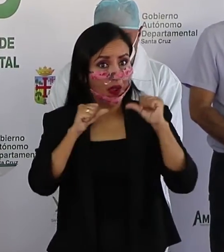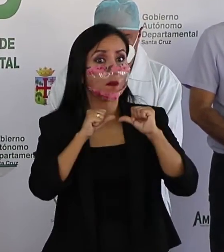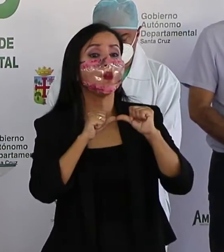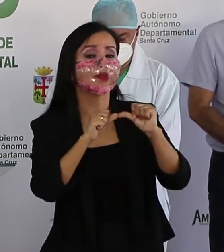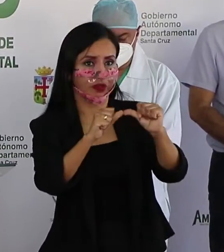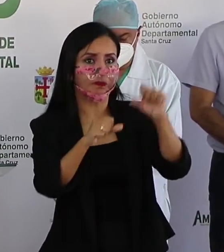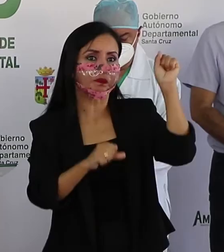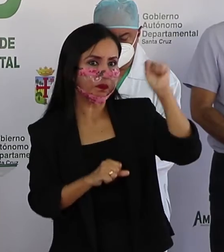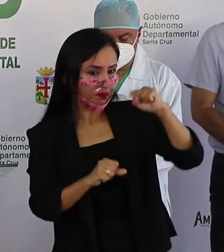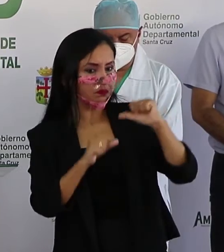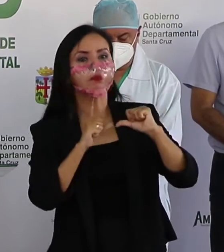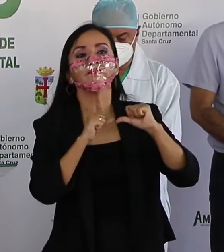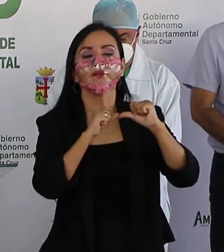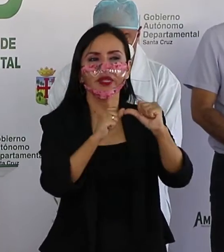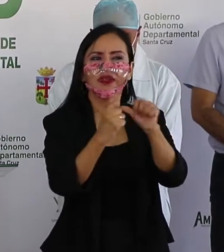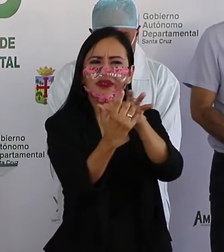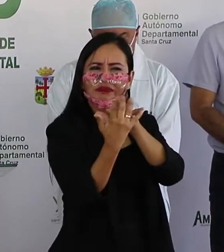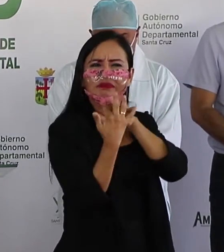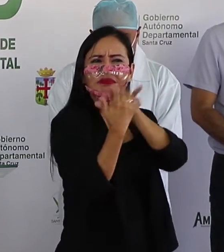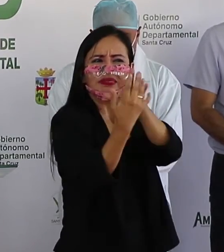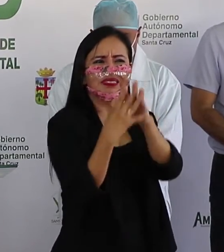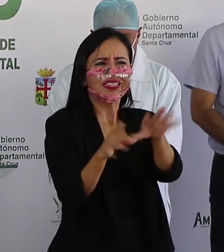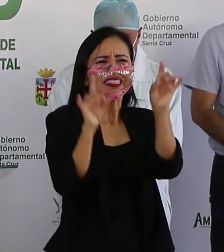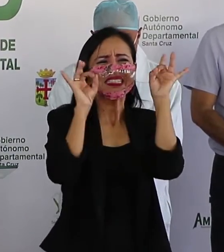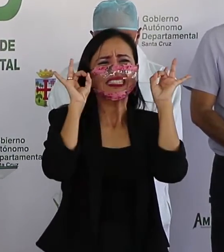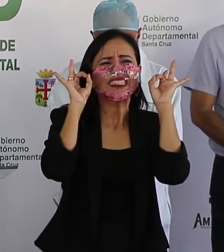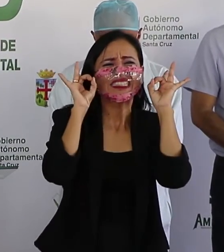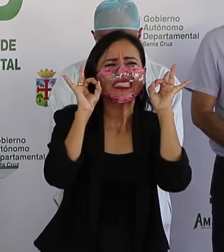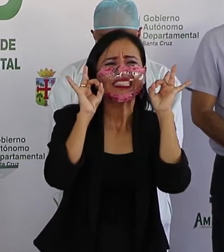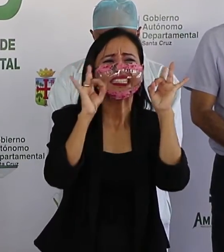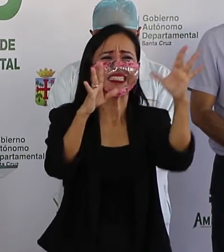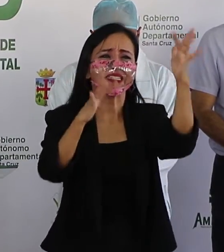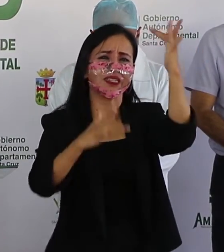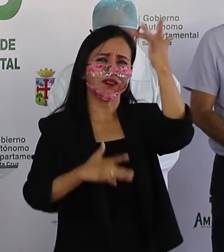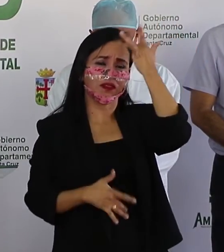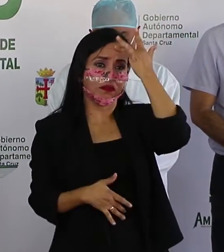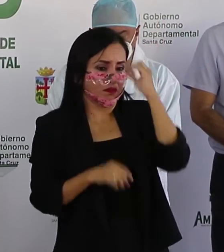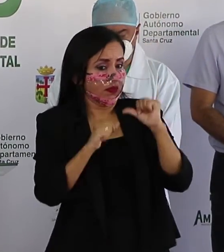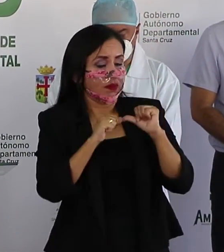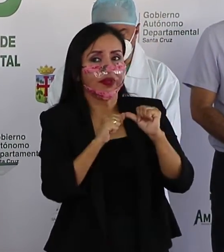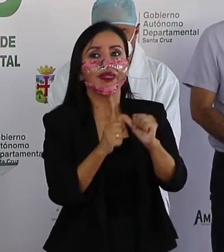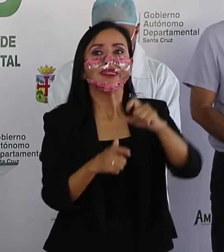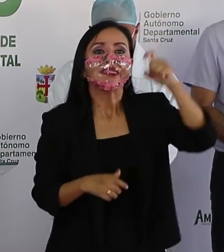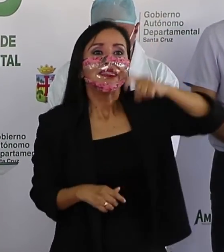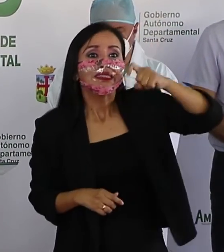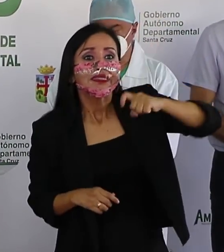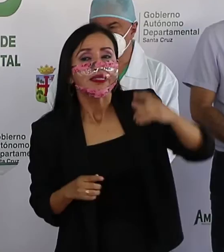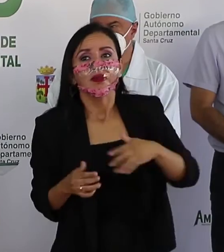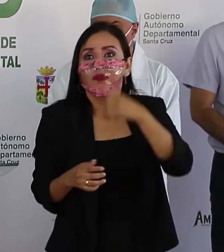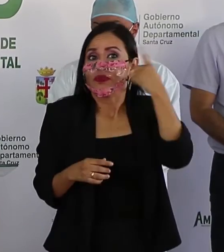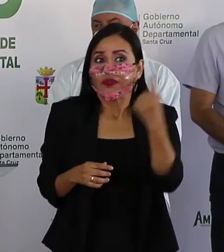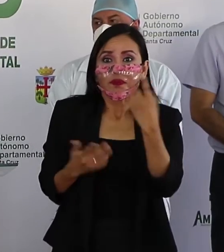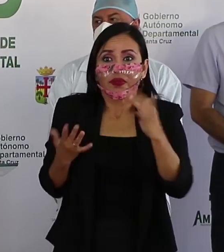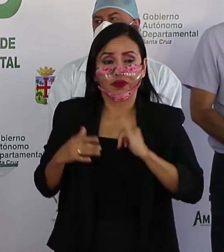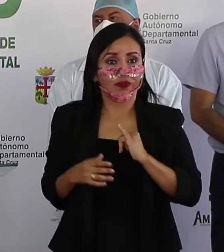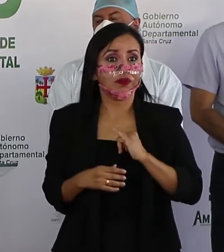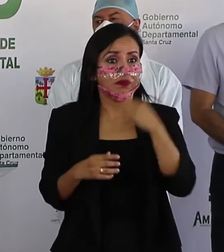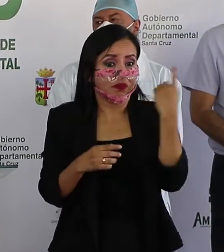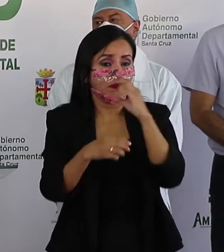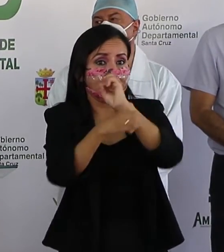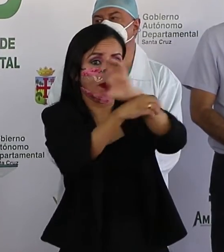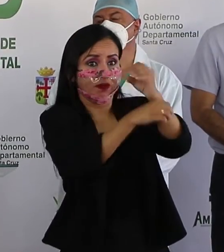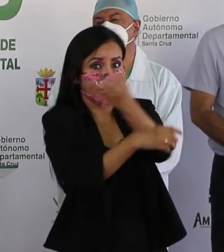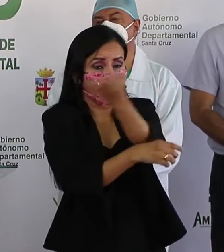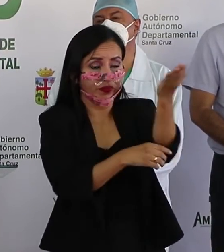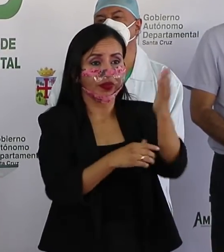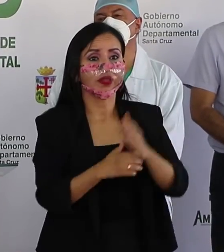Seguiremos, vamos a seguir combatiendo esta terrible enfermedad, y necesitamos, como siempre lo digo, de